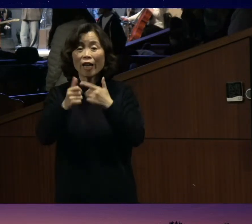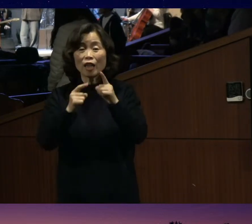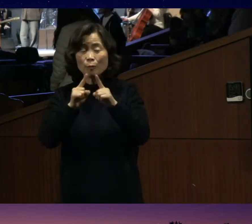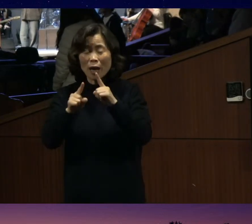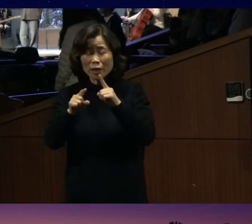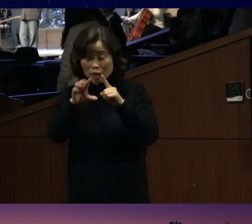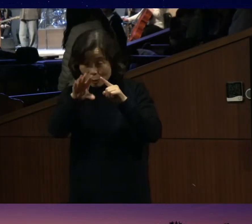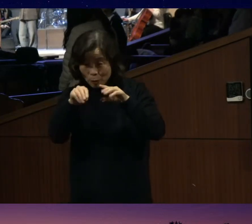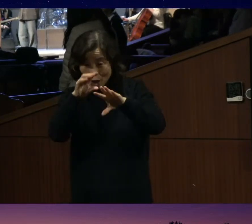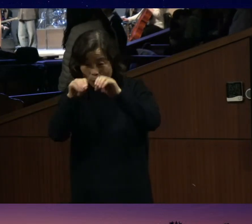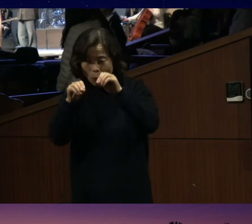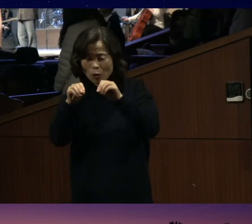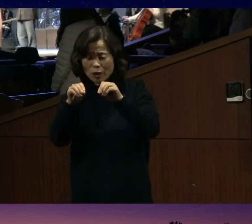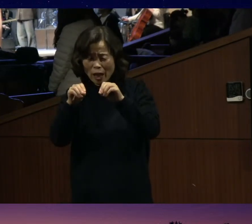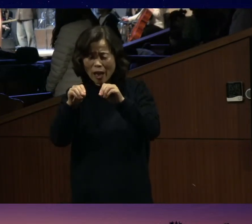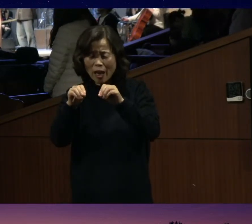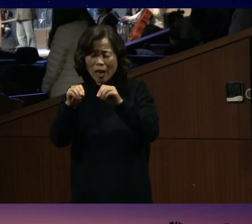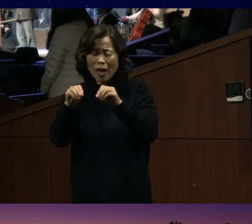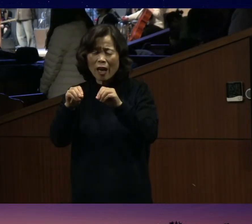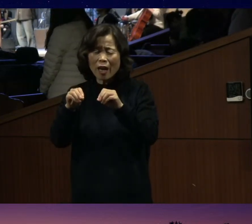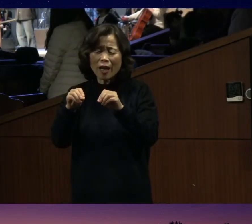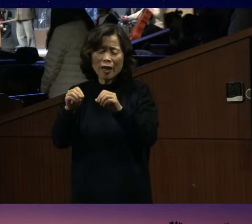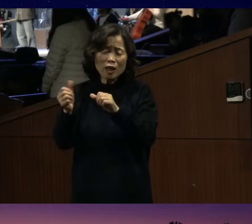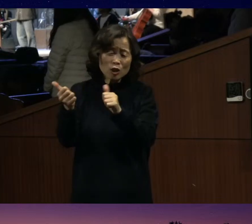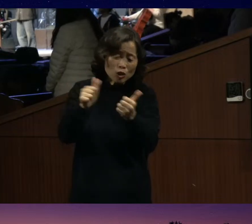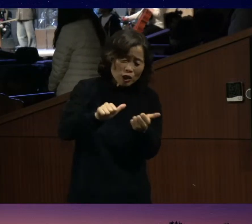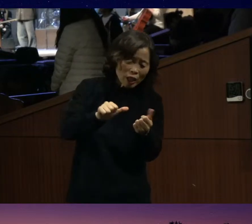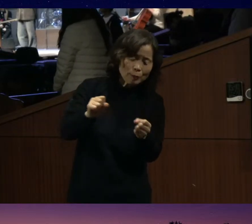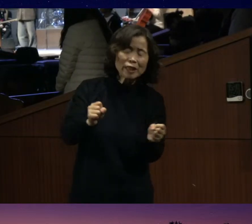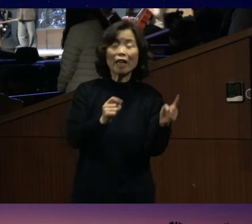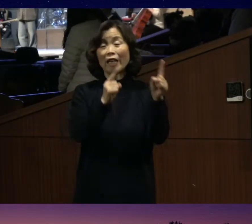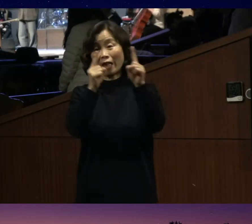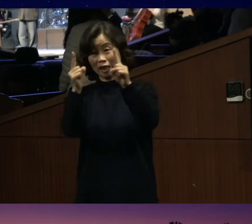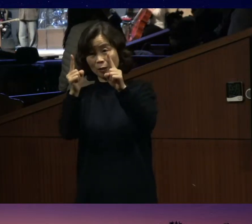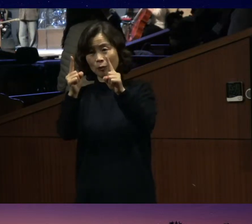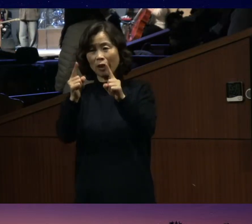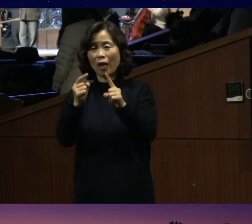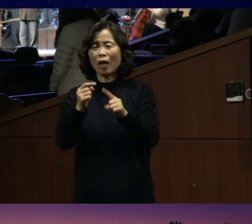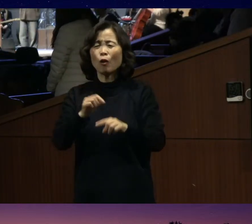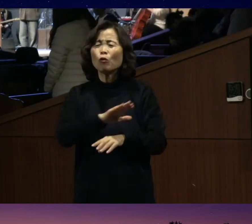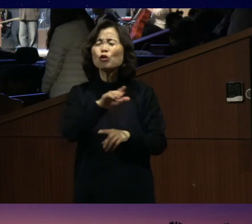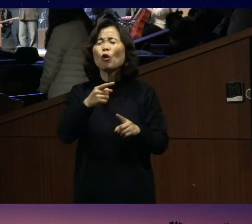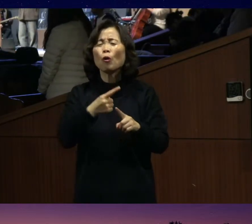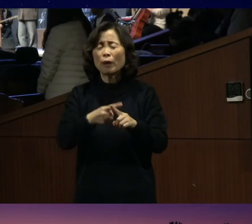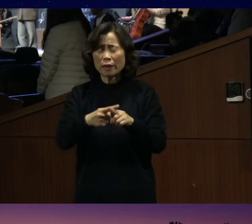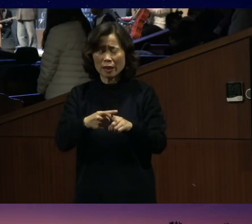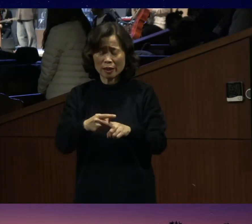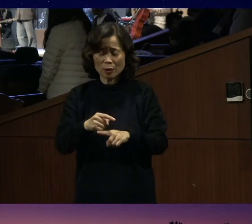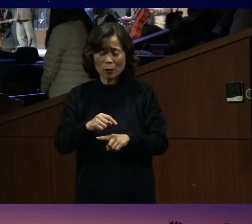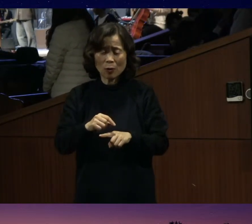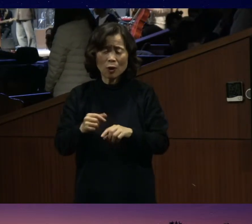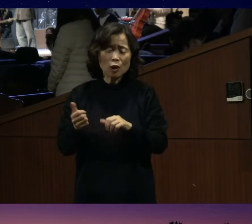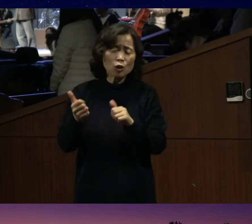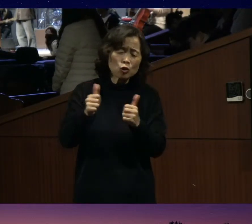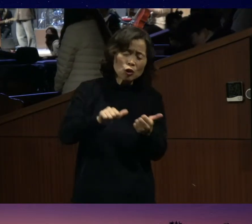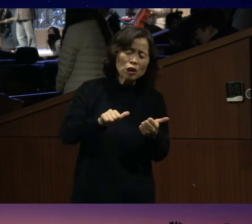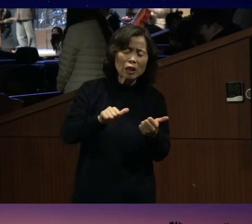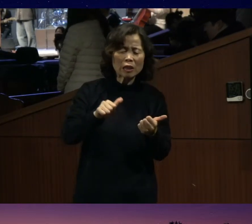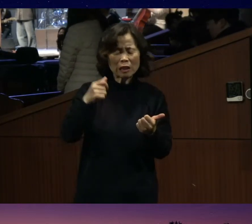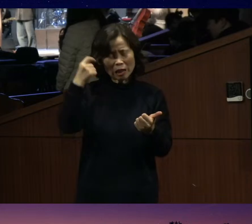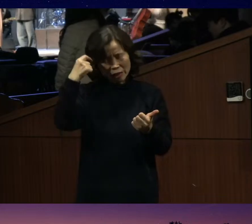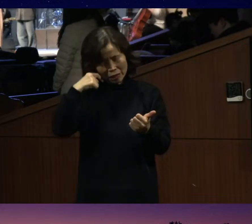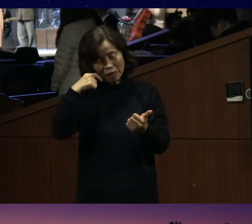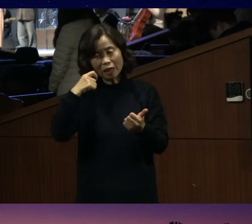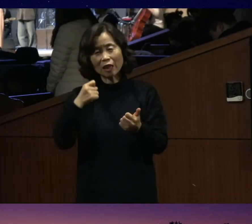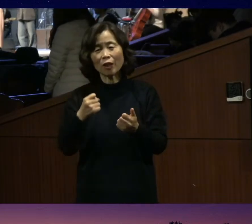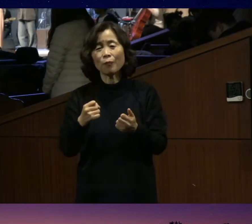들려지면 마른 뼈는 다시 살아나는 줄 믿습니다. 마른 뼈와 같은 내가, 우리 가정이, 우리 교회가 나라와 민족이 말씀으로 인해